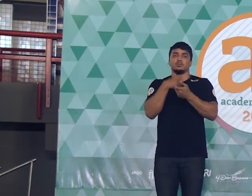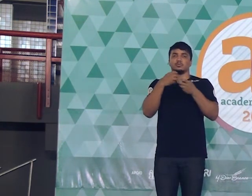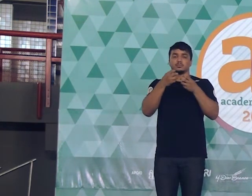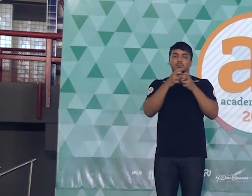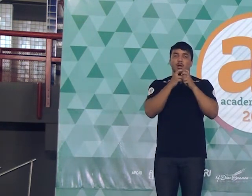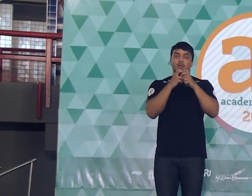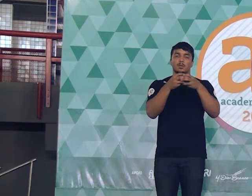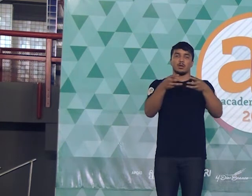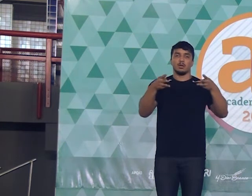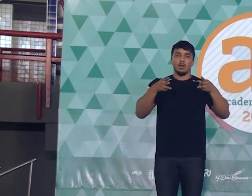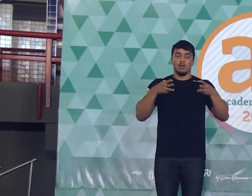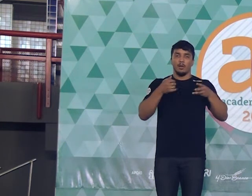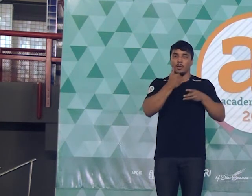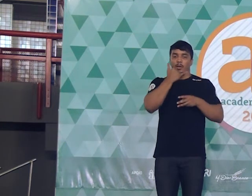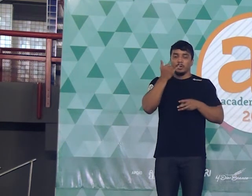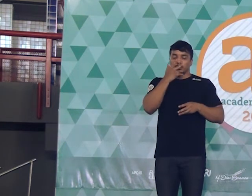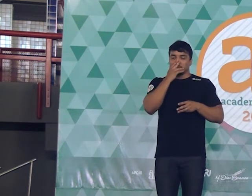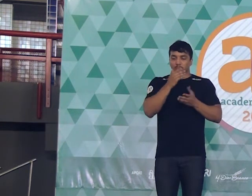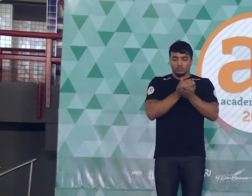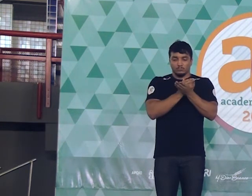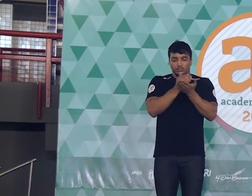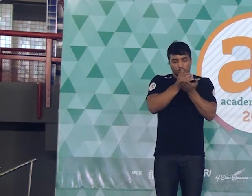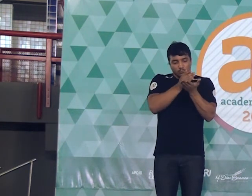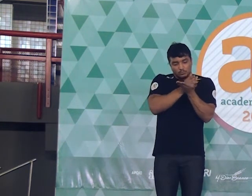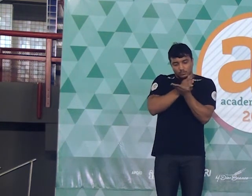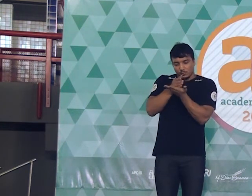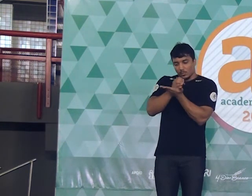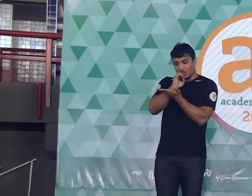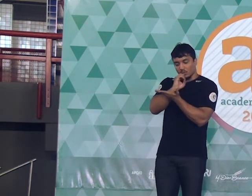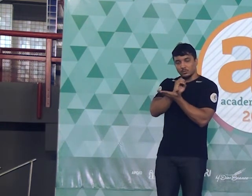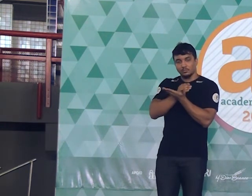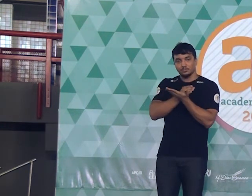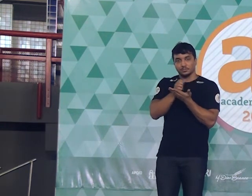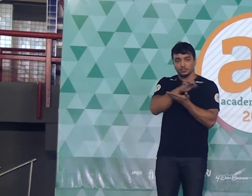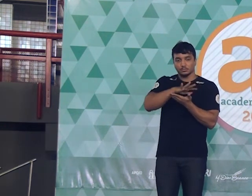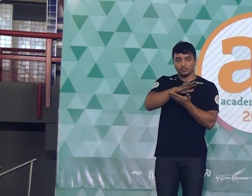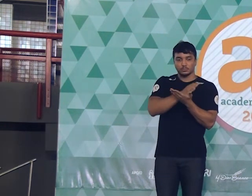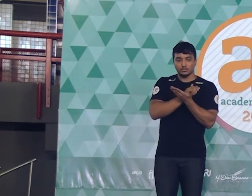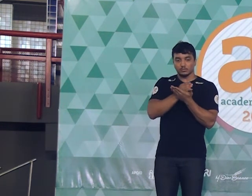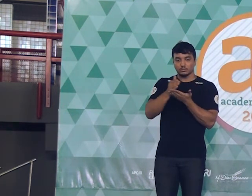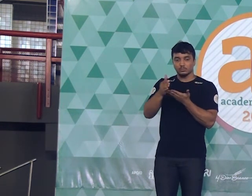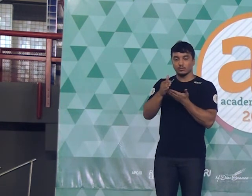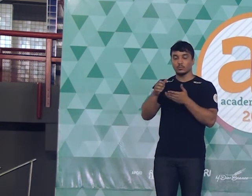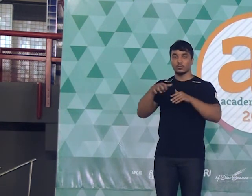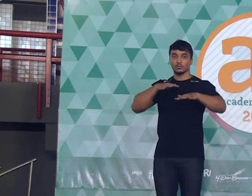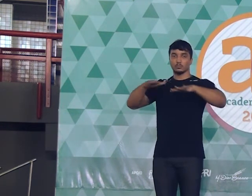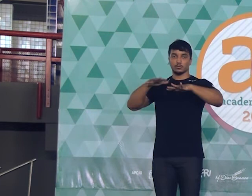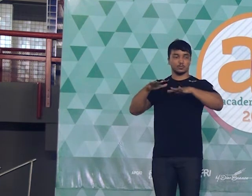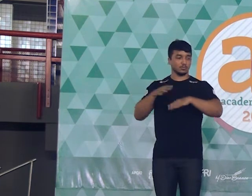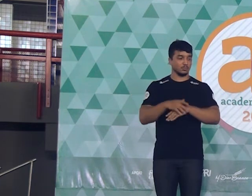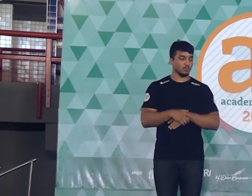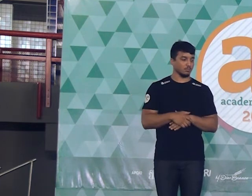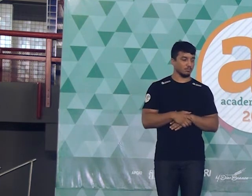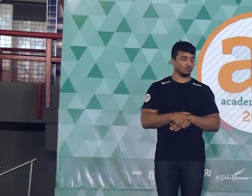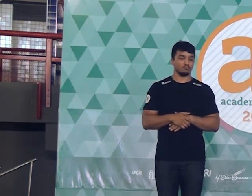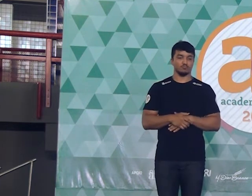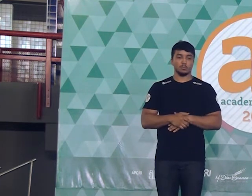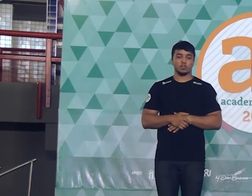extenso. A gente vai botar o início da travessia e vamos botar esse objeto para fazer essa travessia.